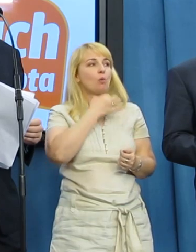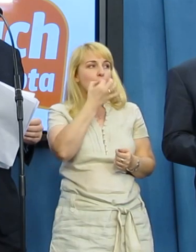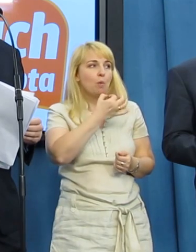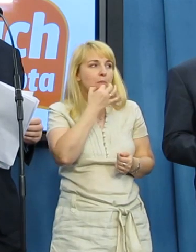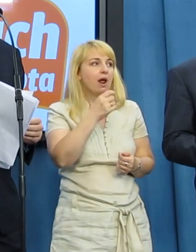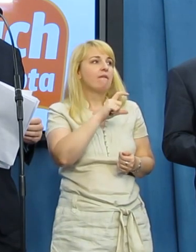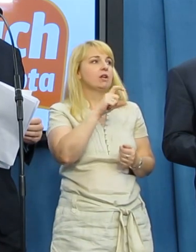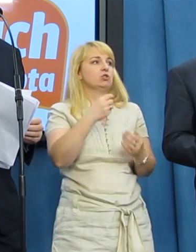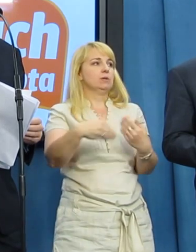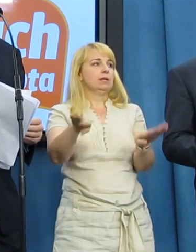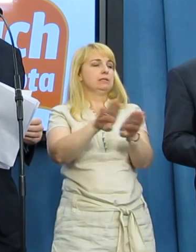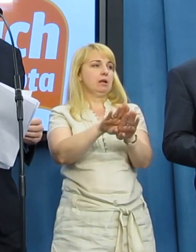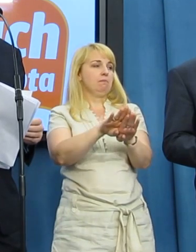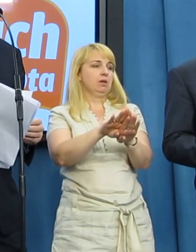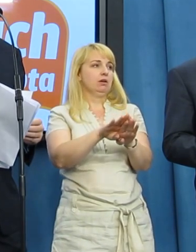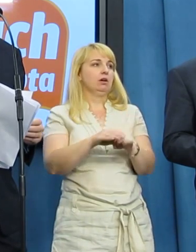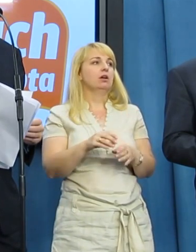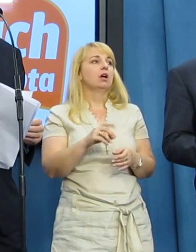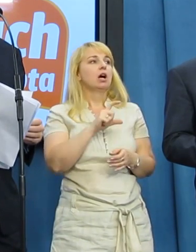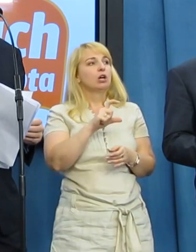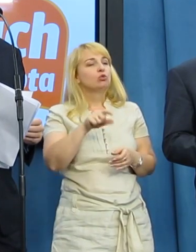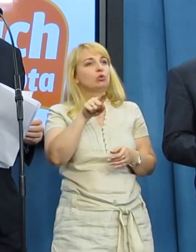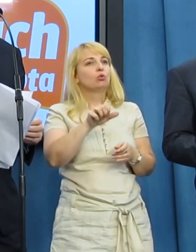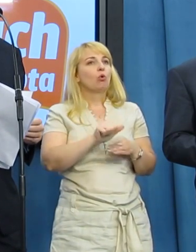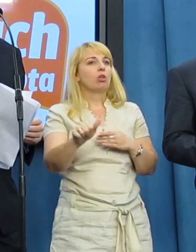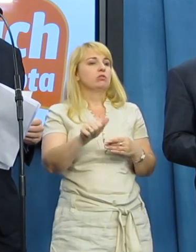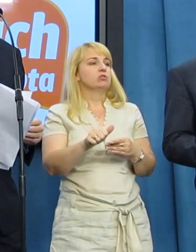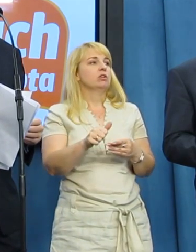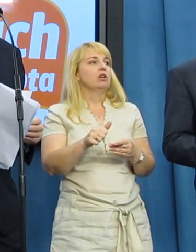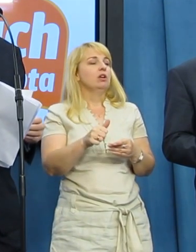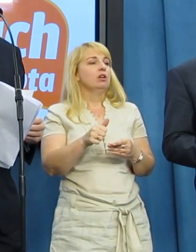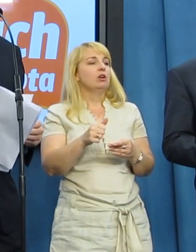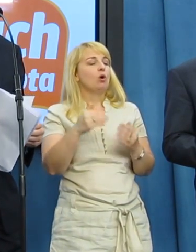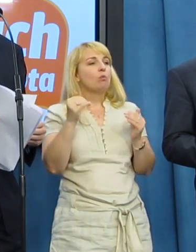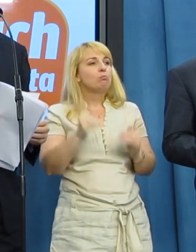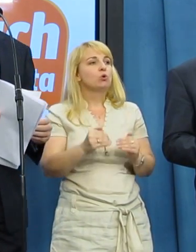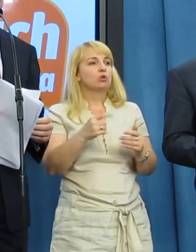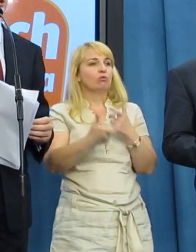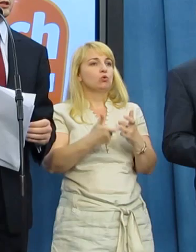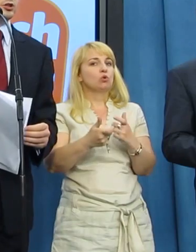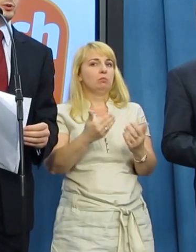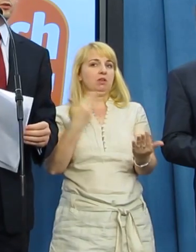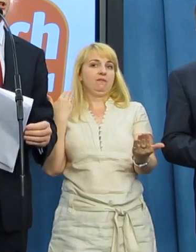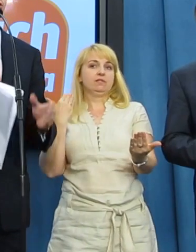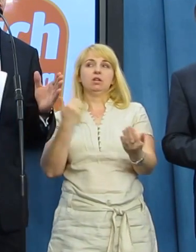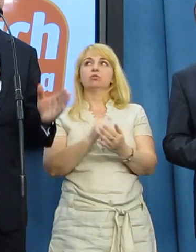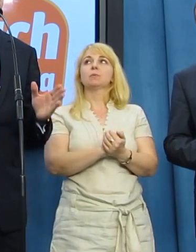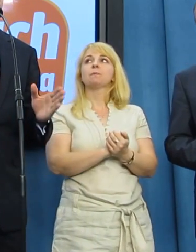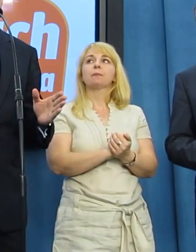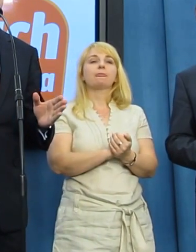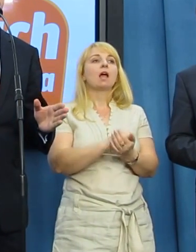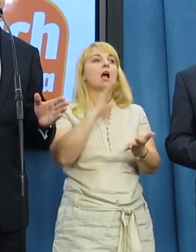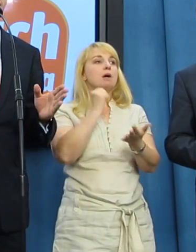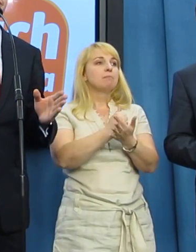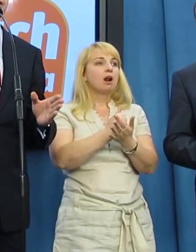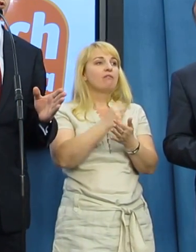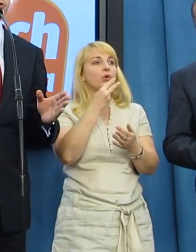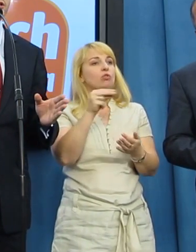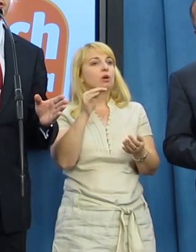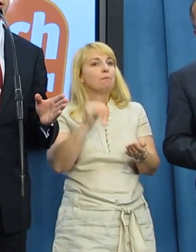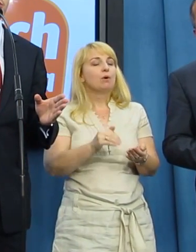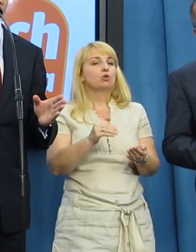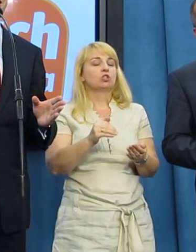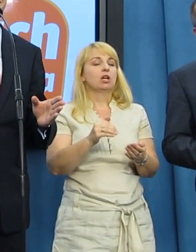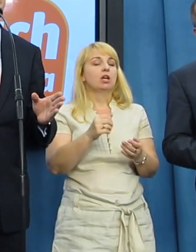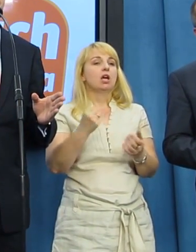dochodzenie roszczeń po terminie, znaczy wstecz? Już tłumaczę, znaczy, to jest generalnie tak, że prawo nie może działać wstecz, to jest stara